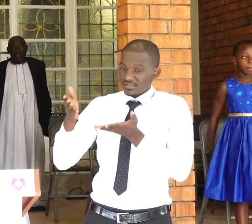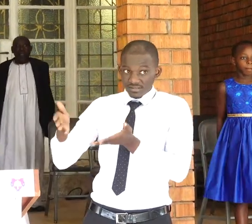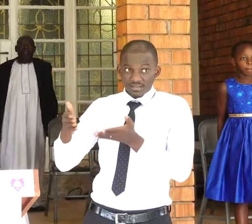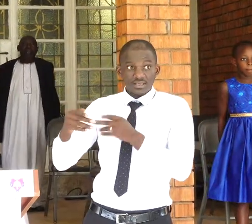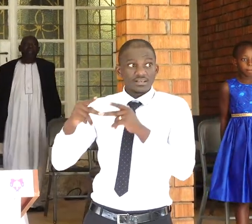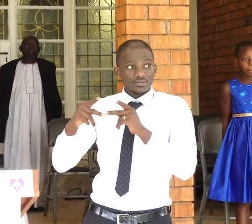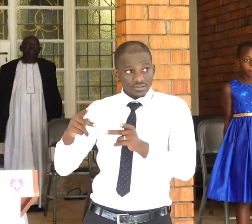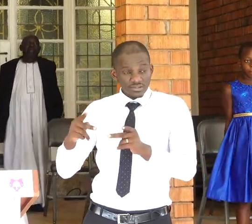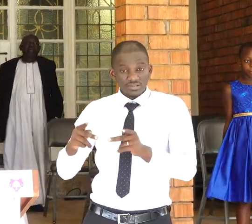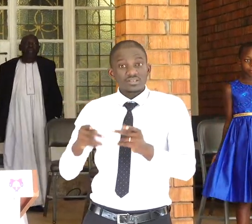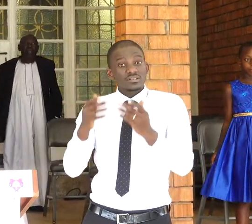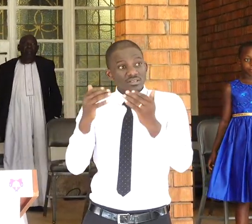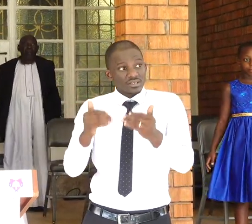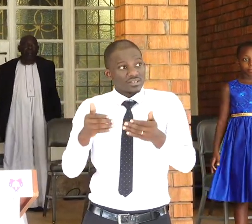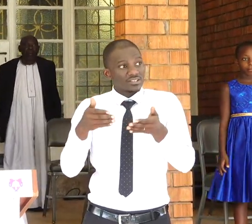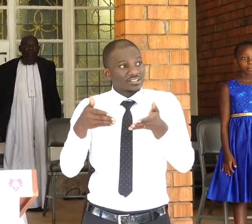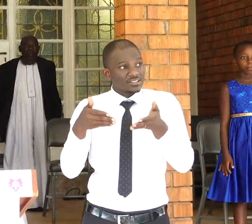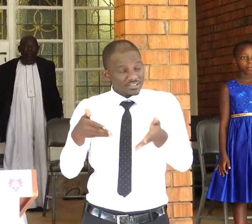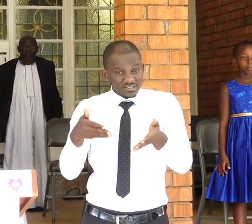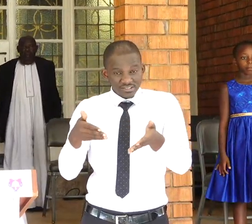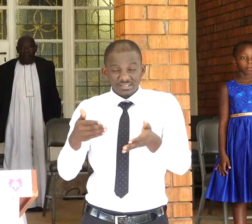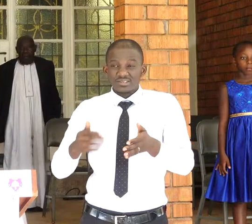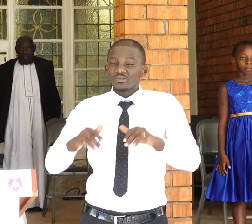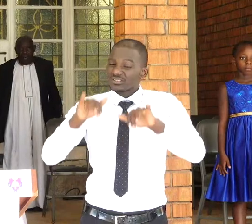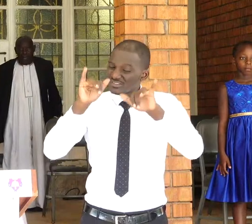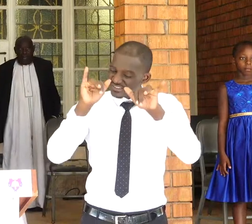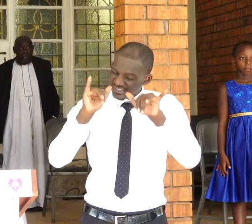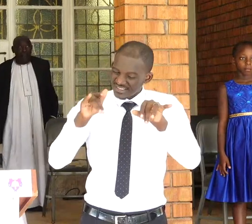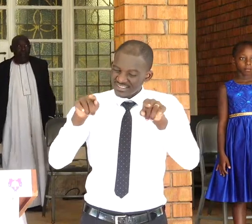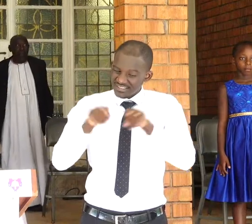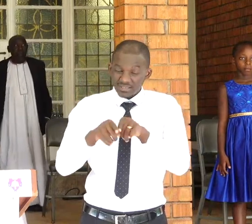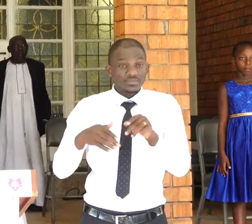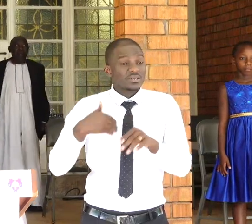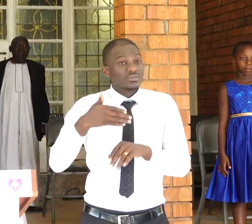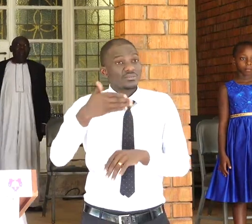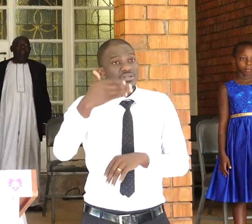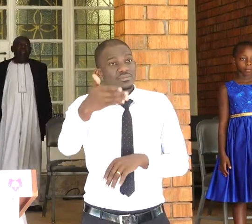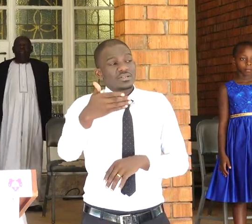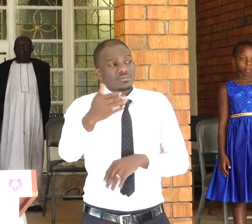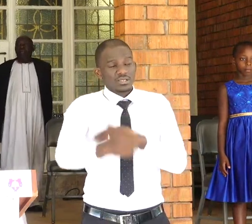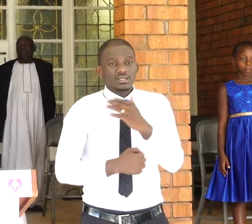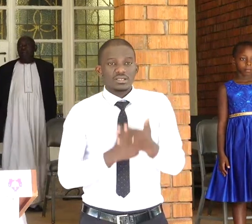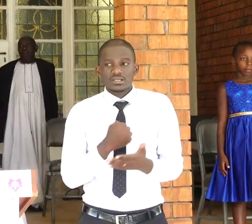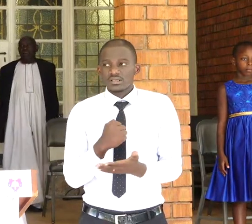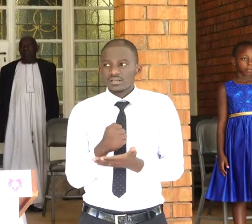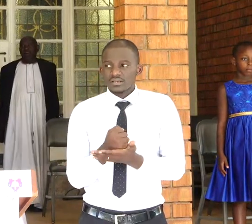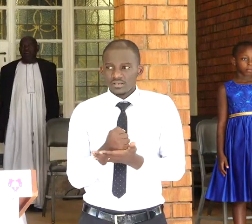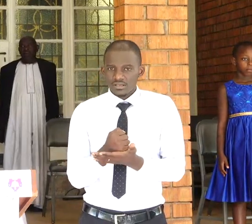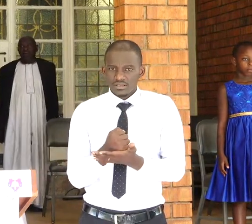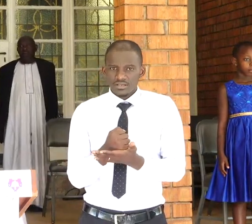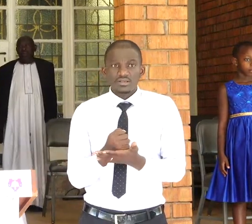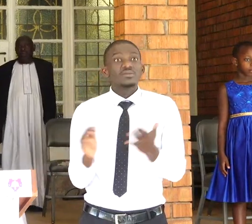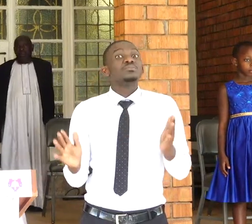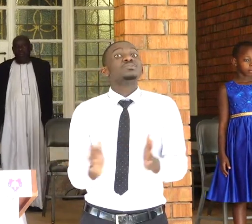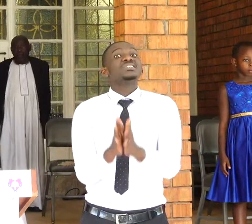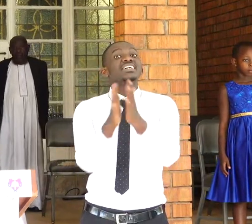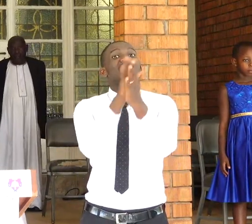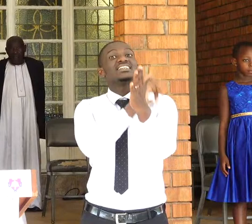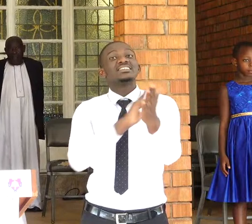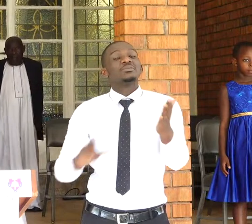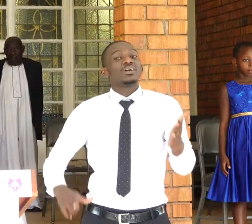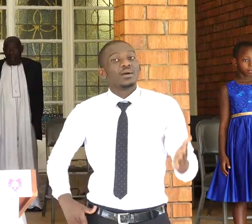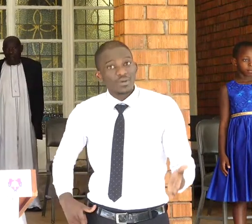olubereberye, bwe kiri ne kaakano, bwe kiriba emirembe n'emirembe. Abange mutendereze Mukama.